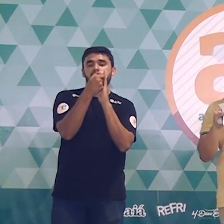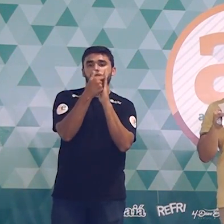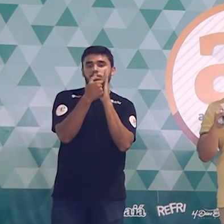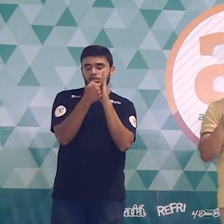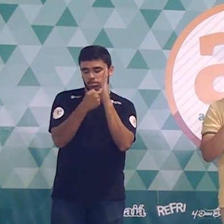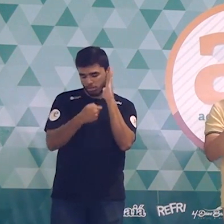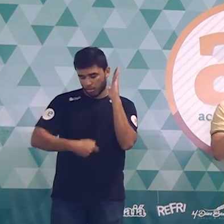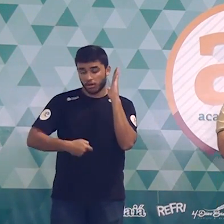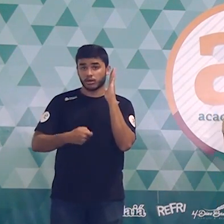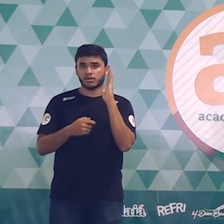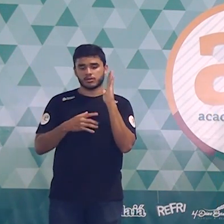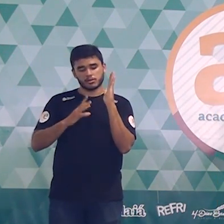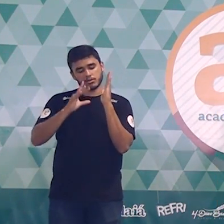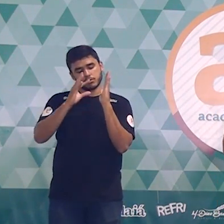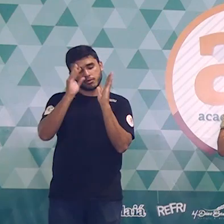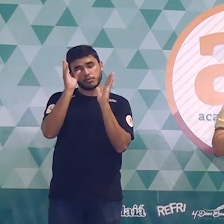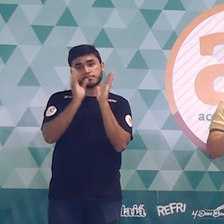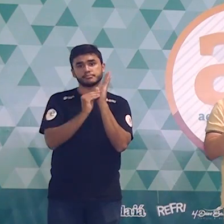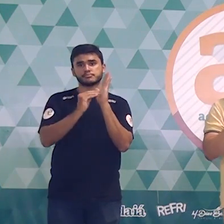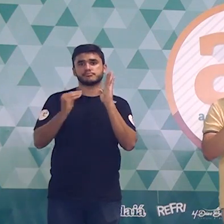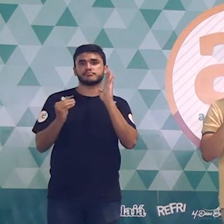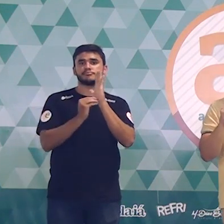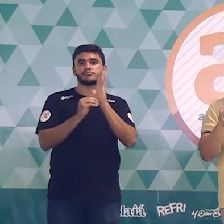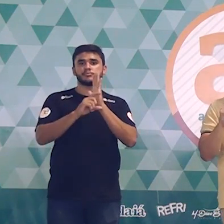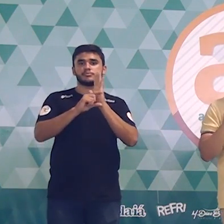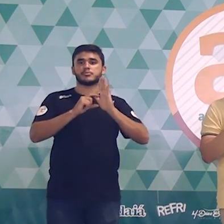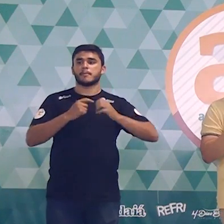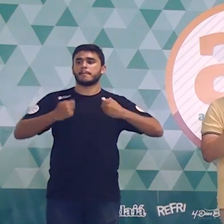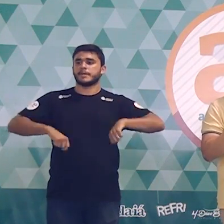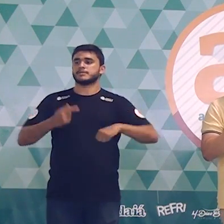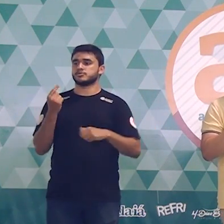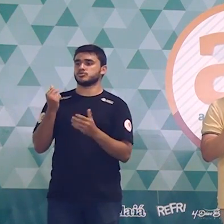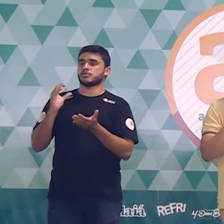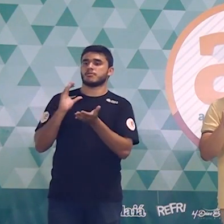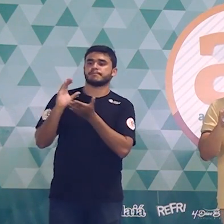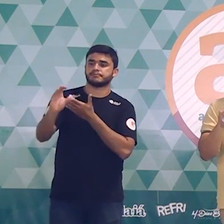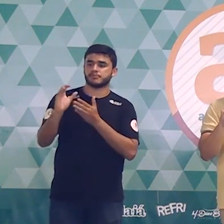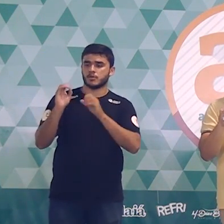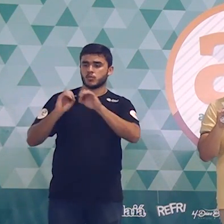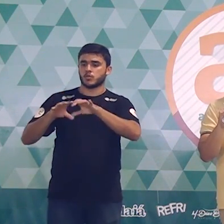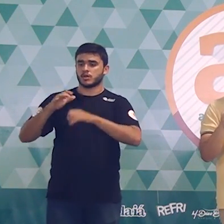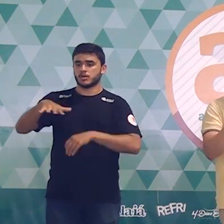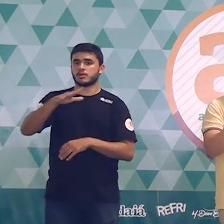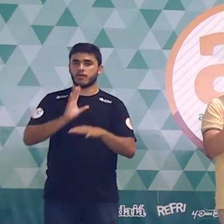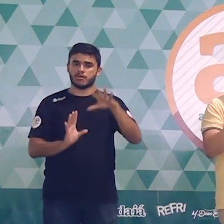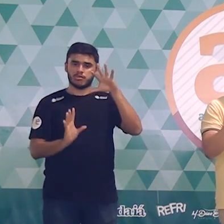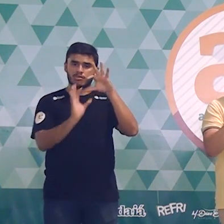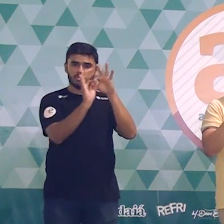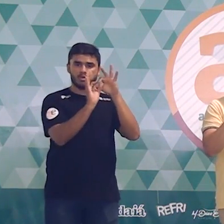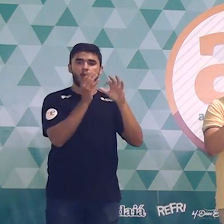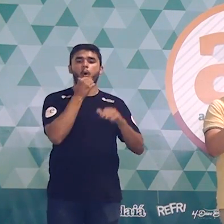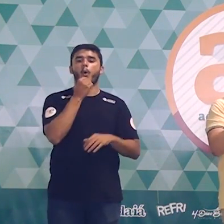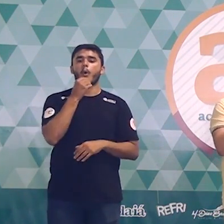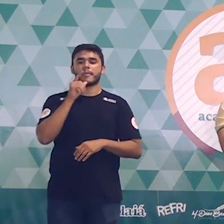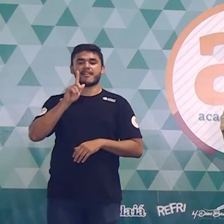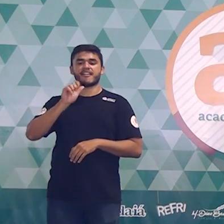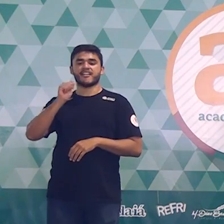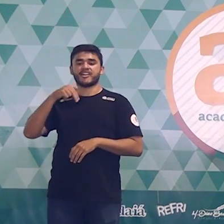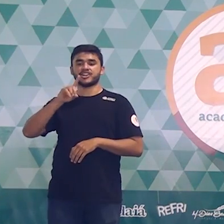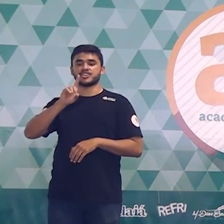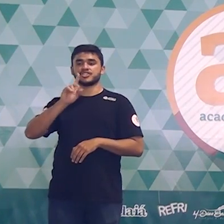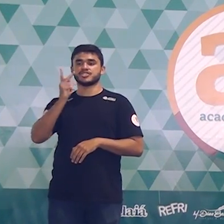Quando chega à conclusão do texto, eu digo, portanto, tem que investir em educação, porque conforme Immanuel Kant, o ser humano é aquilo que a